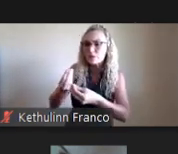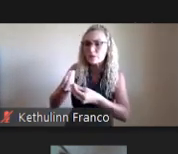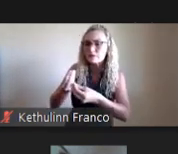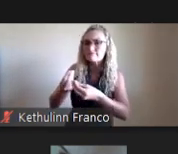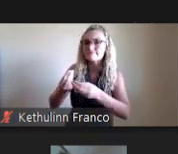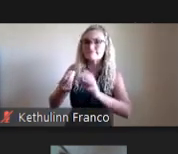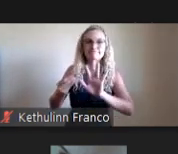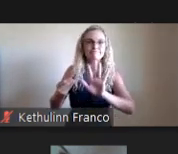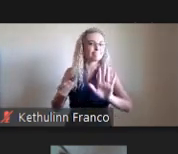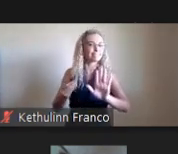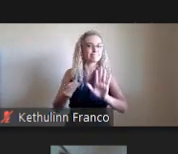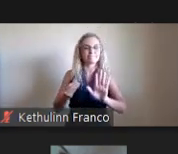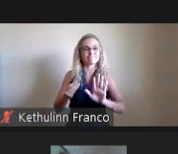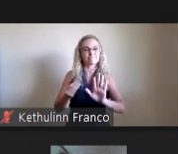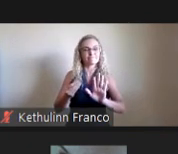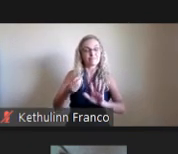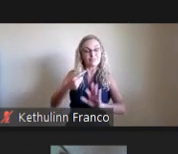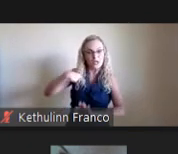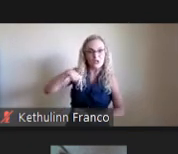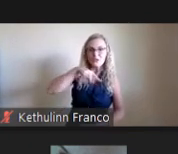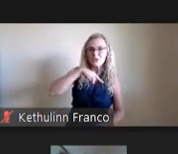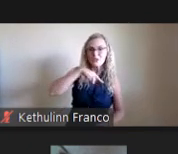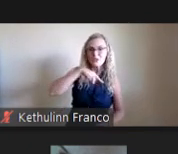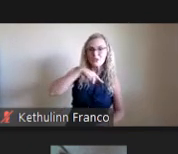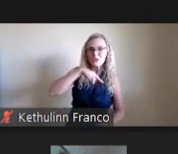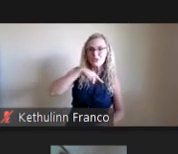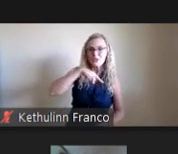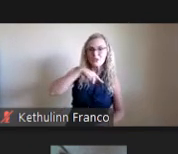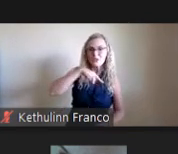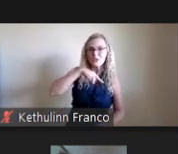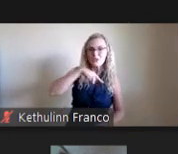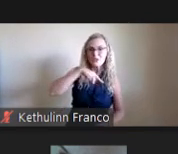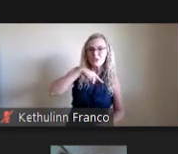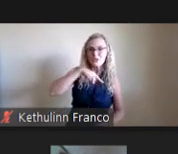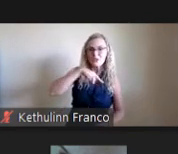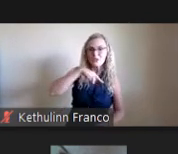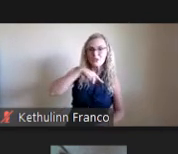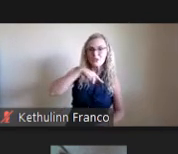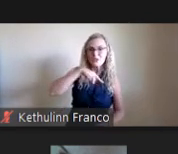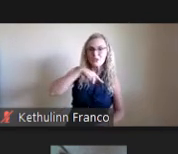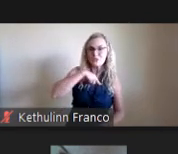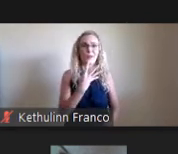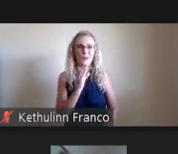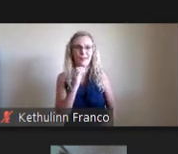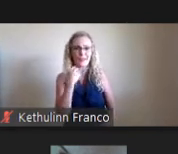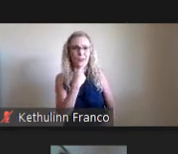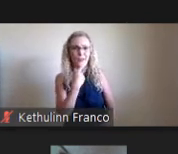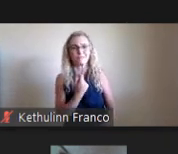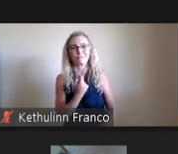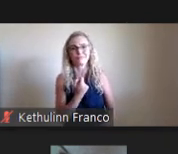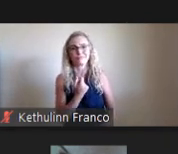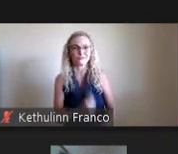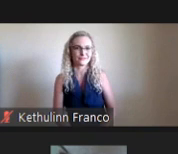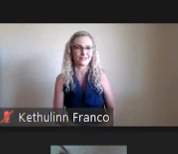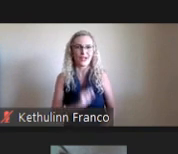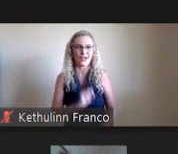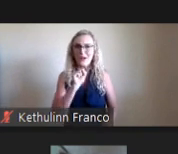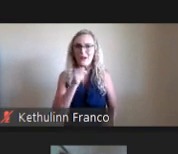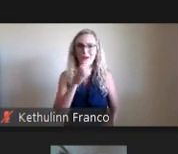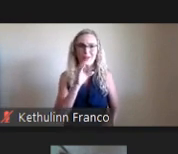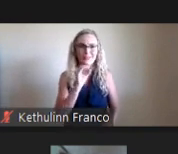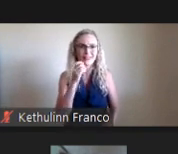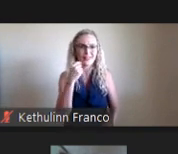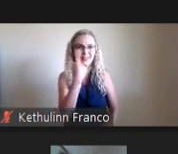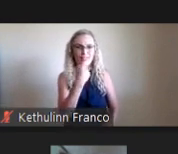também. Porque nós estamos tratando de um idioma visoespacial que nós precisamos